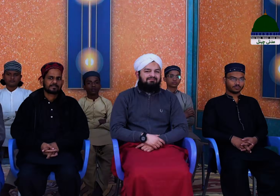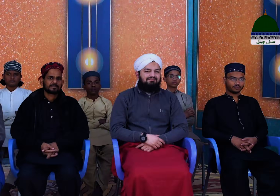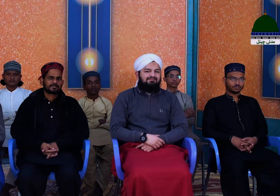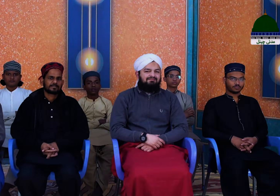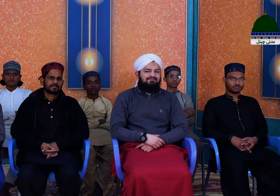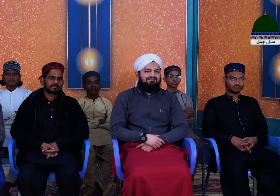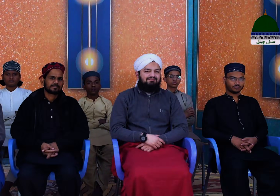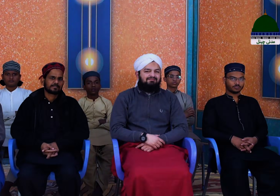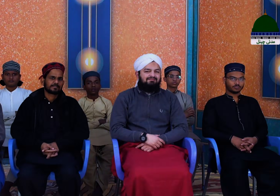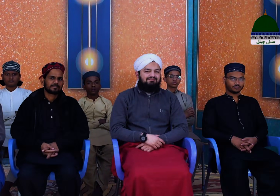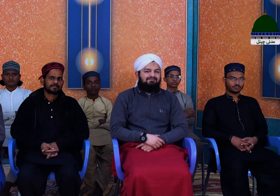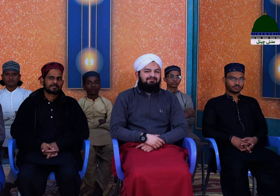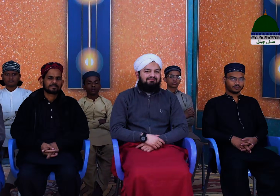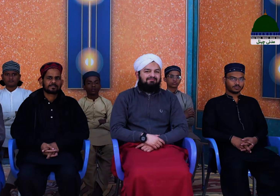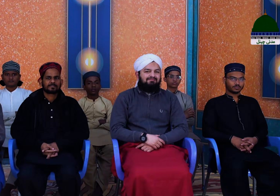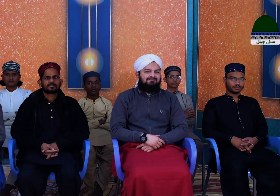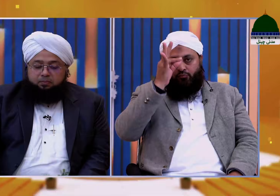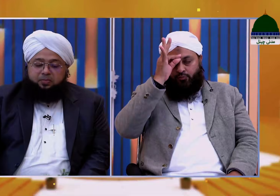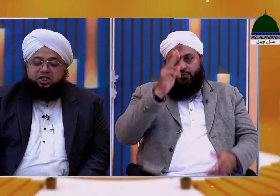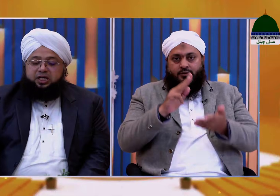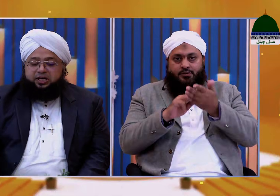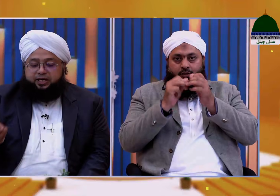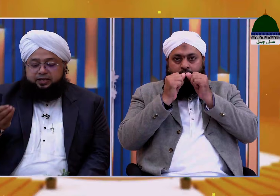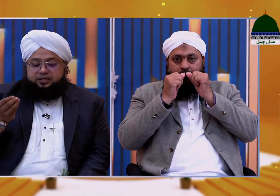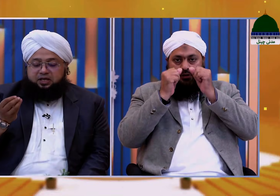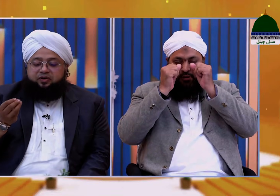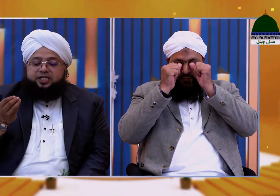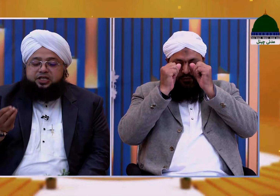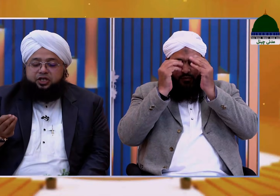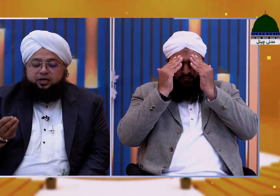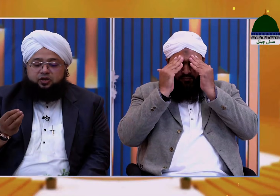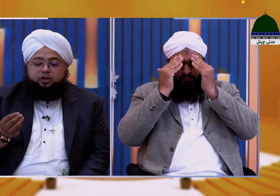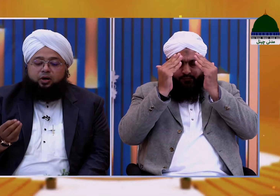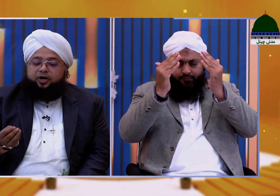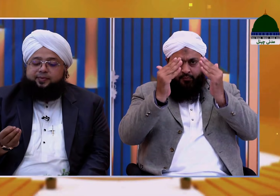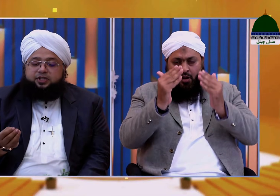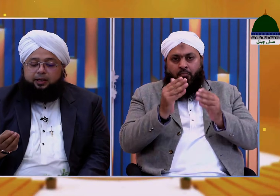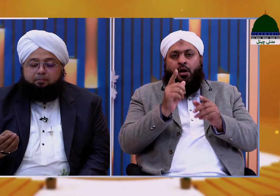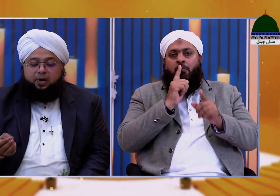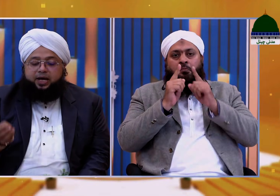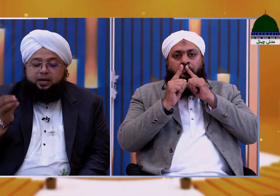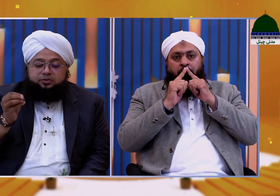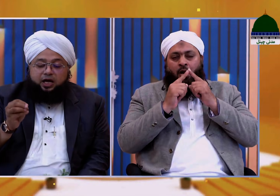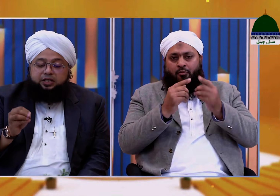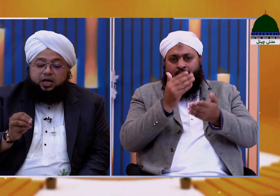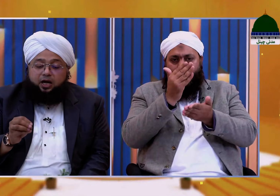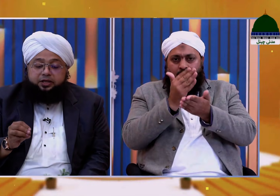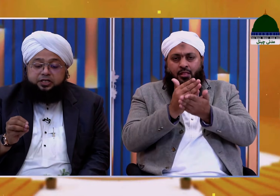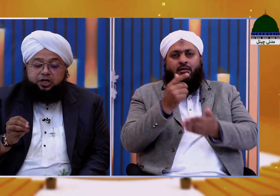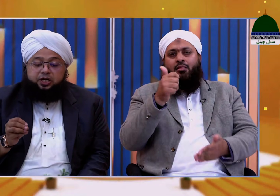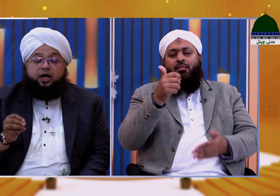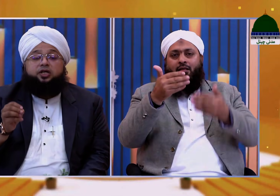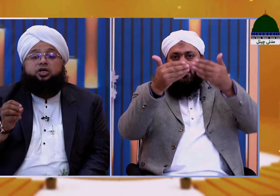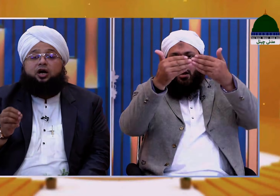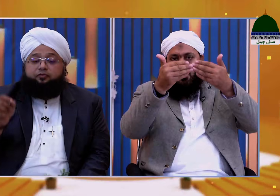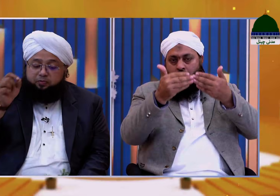ہیں کہ حضرت سیدنا عبداللہ فرماتے ہیں، مدینہ کے سرور ذیشاں صلی اللہ علیہ وسلم ماہ رمضان کے آخری